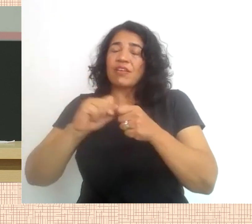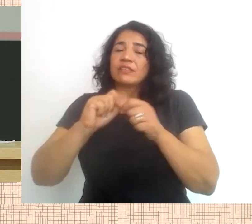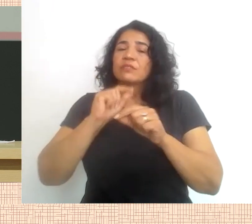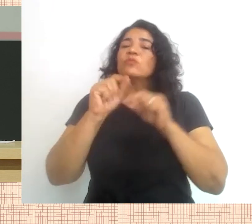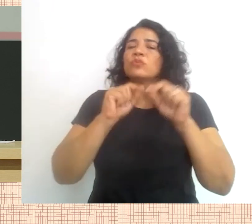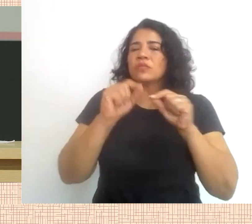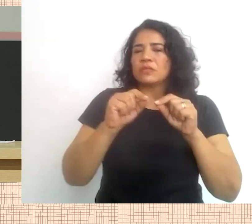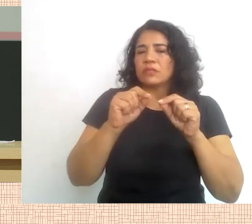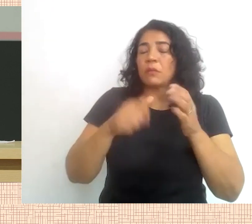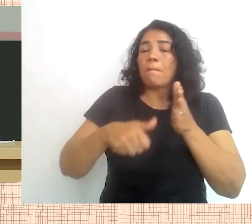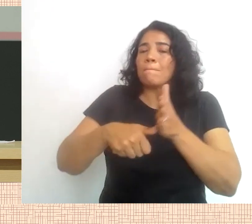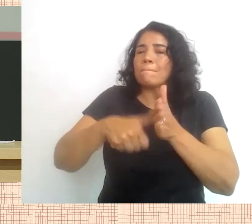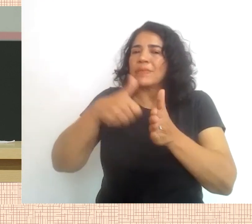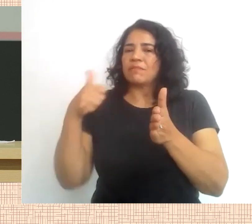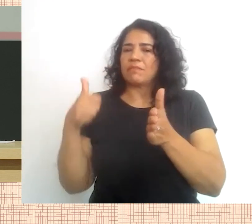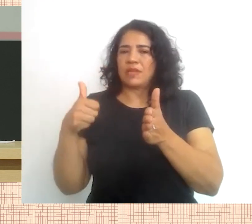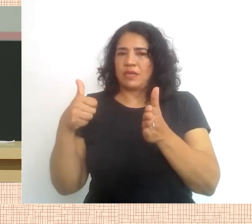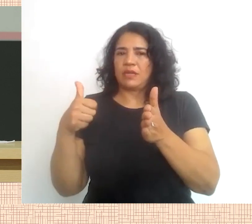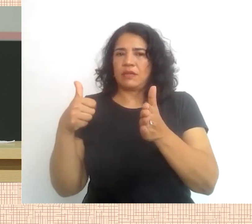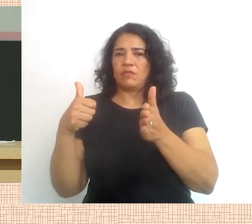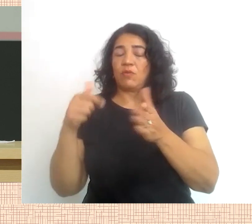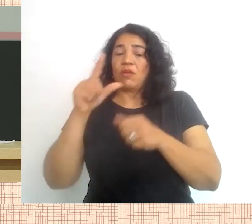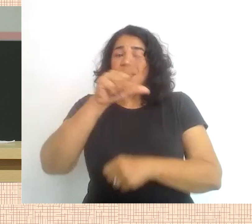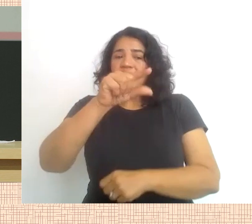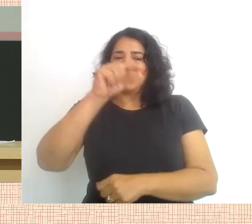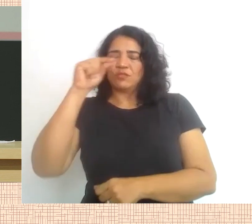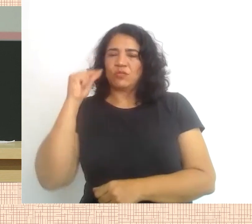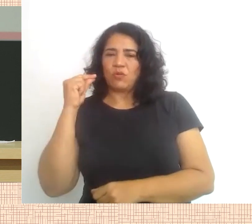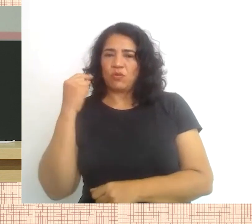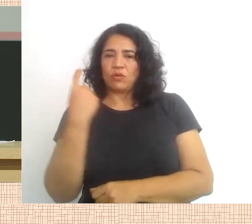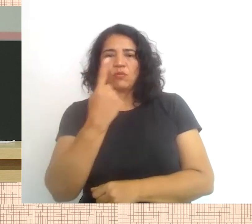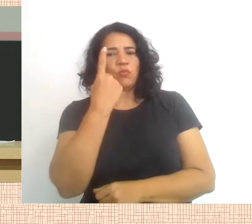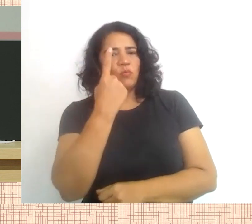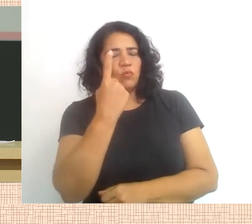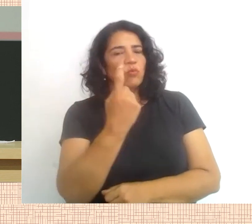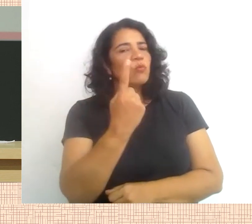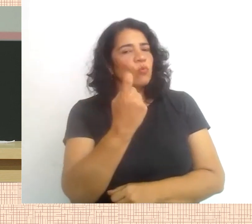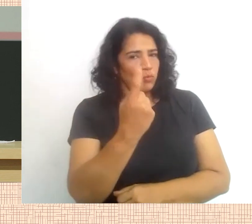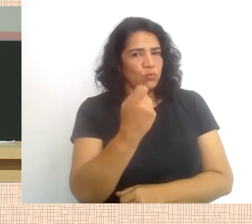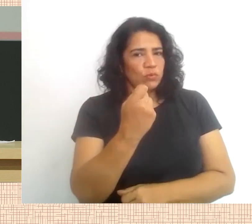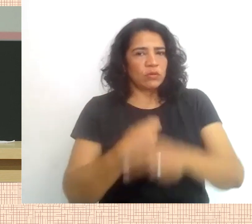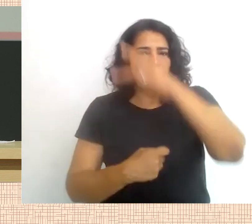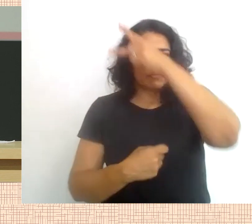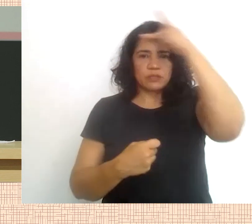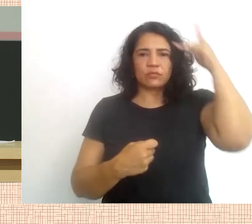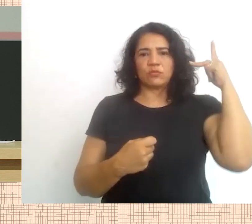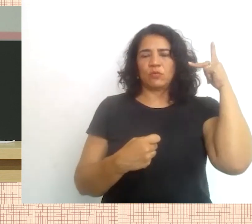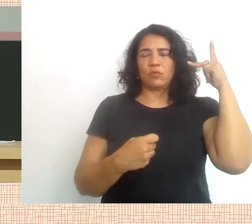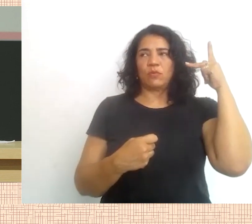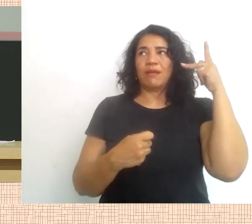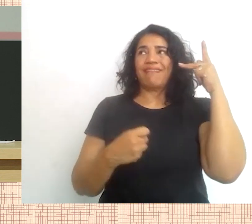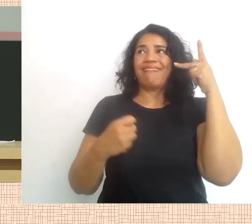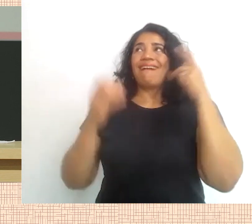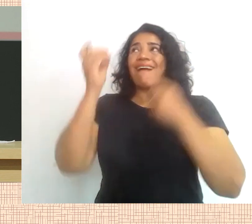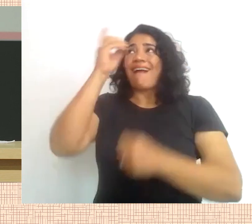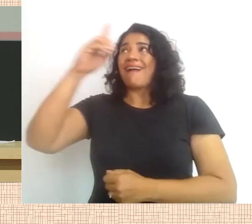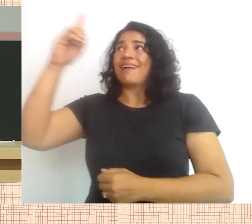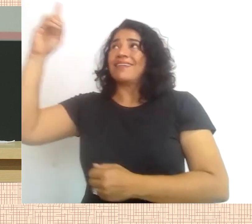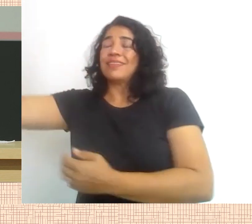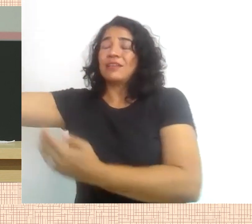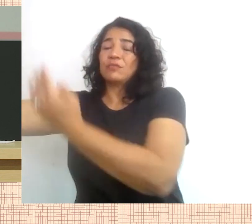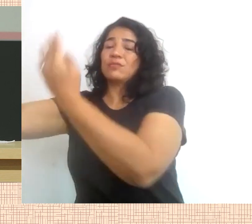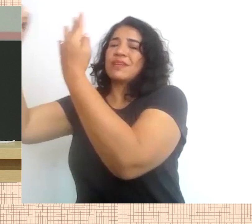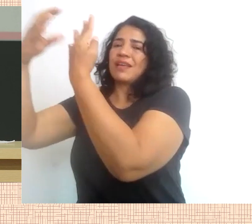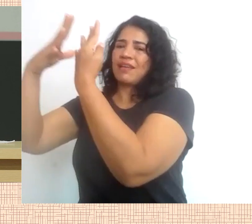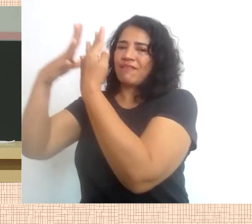apóstolos. E os demais apóstolos, irmãos, seguem na mesma linha do dispensar. Os